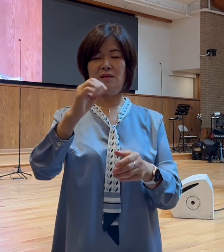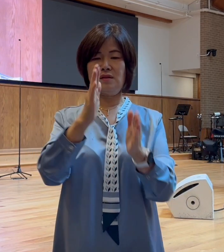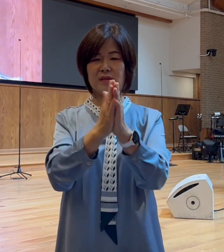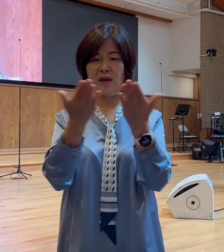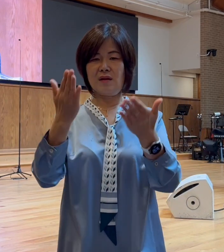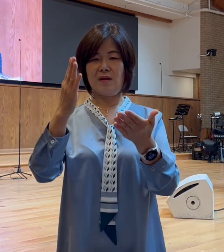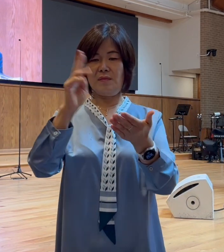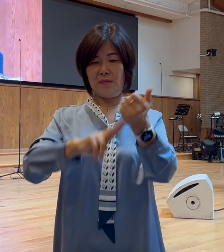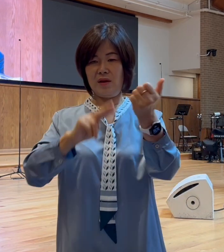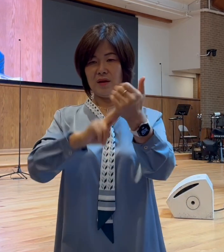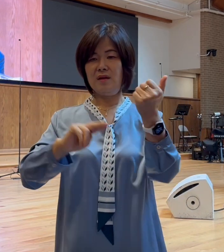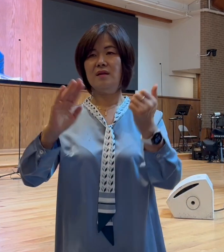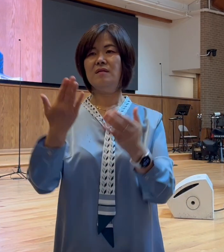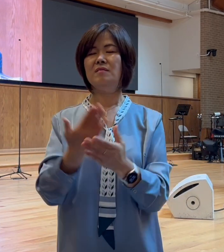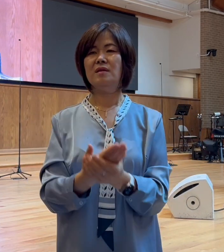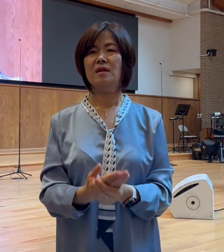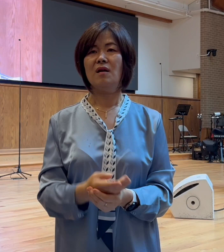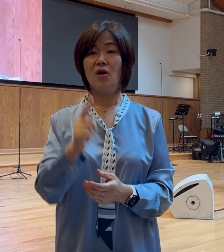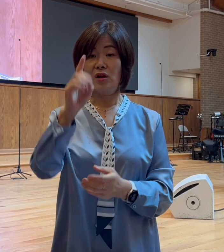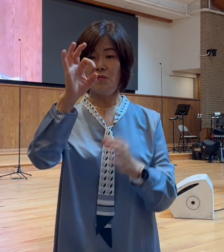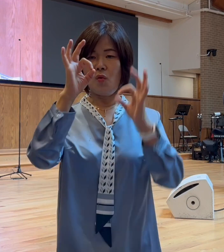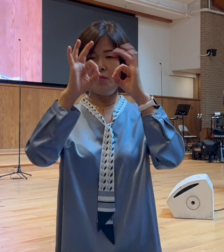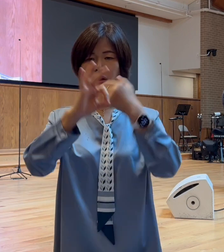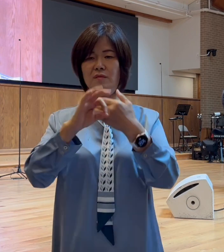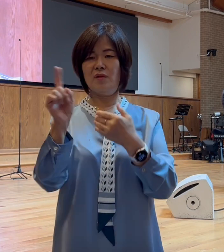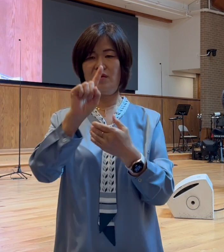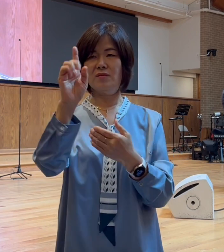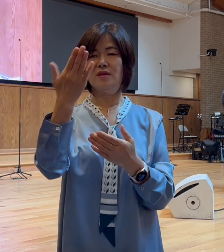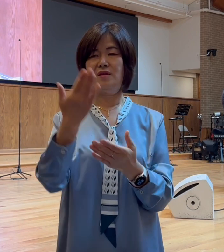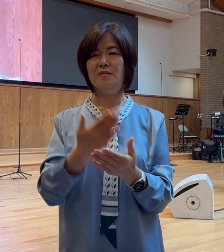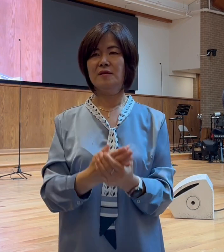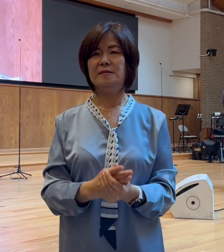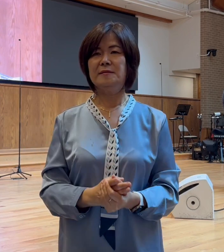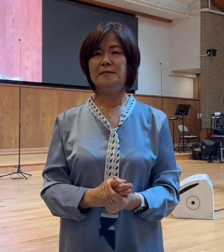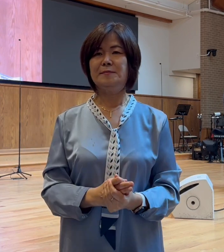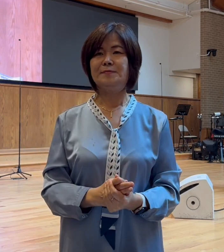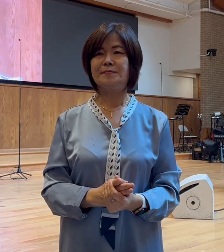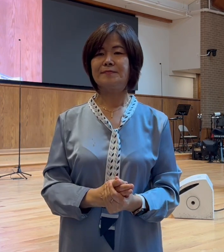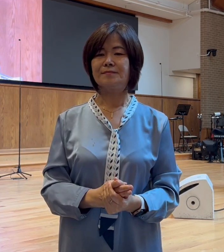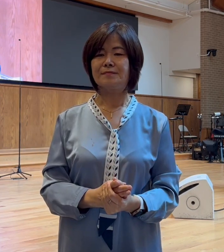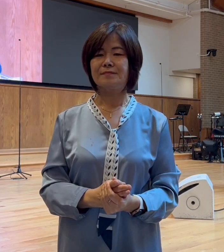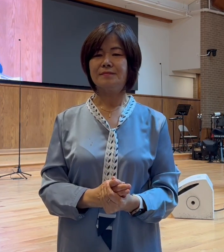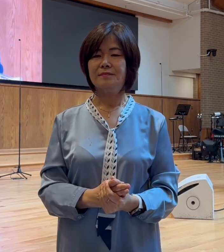부밖에 안 팔렸는데, 근데 거기 보면 이제 뭐라고 되어 있냐면,